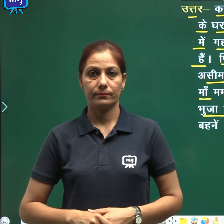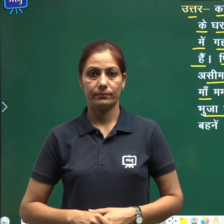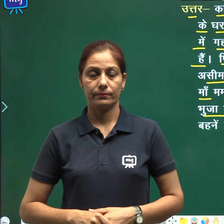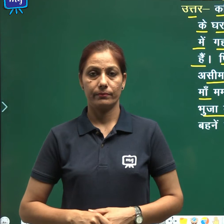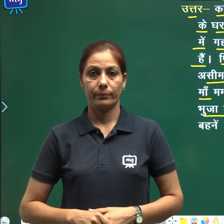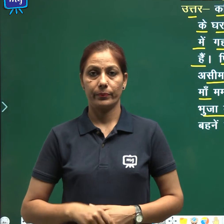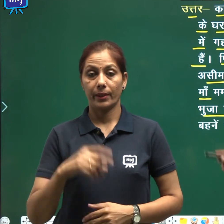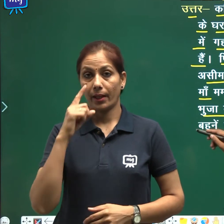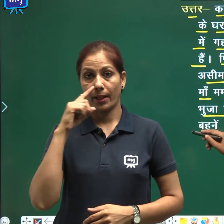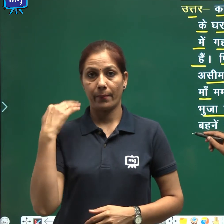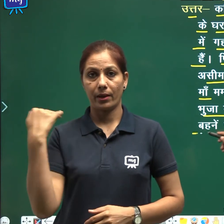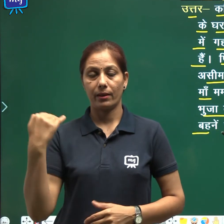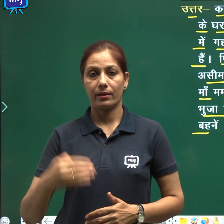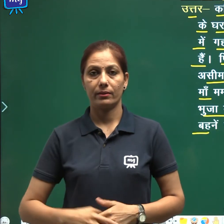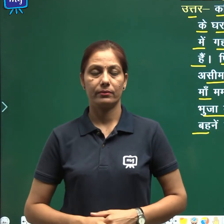बहनें